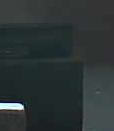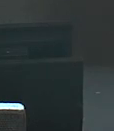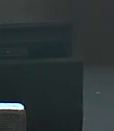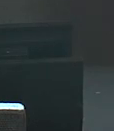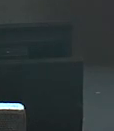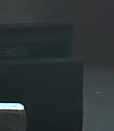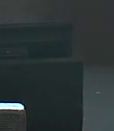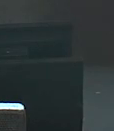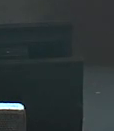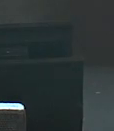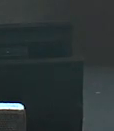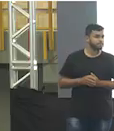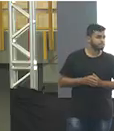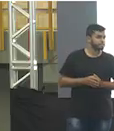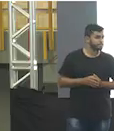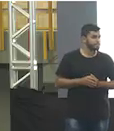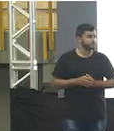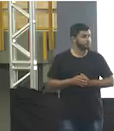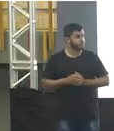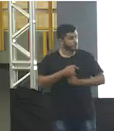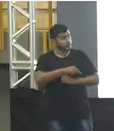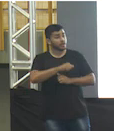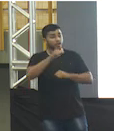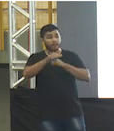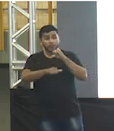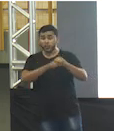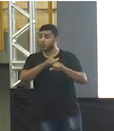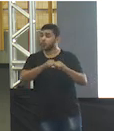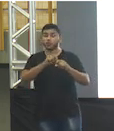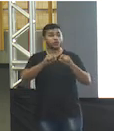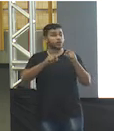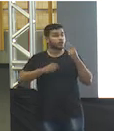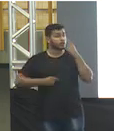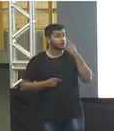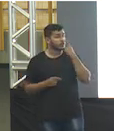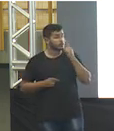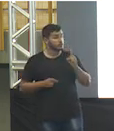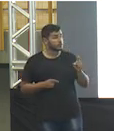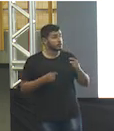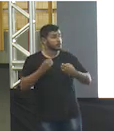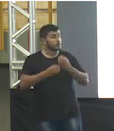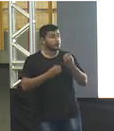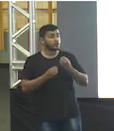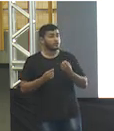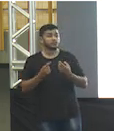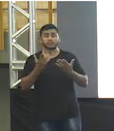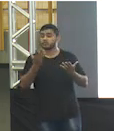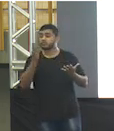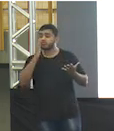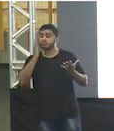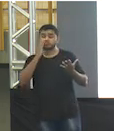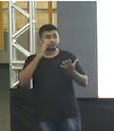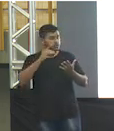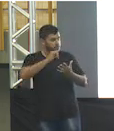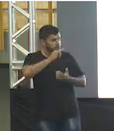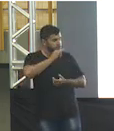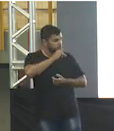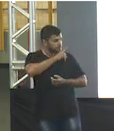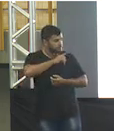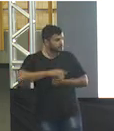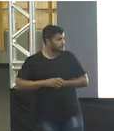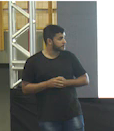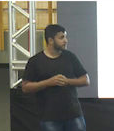estado físico. A mudança de estado físico é muito cobrada com relação a esse fluxo de energia. Só para relembrar todos vocês,